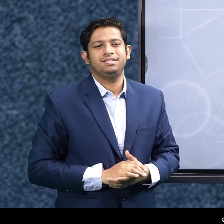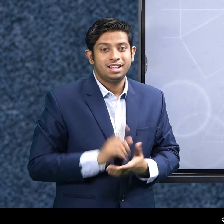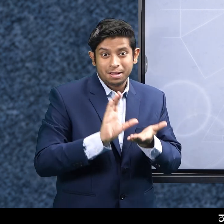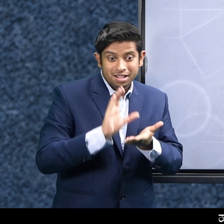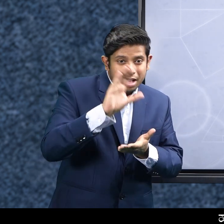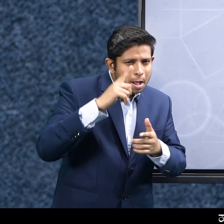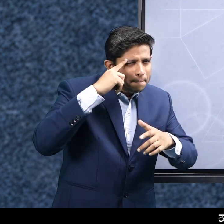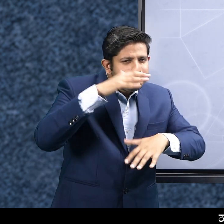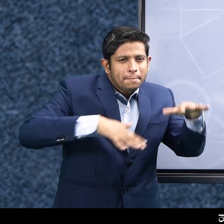ಹೂಡಿಕೆ ಯೋಜನೆ.